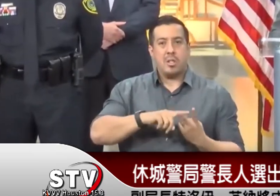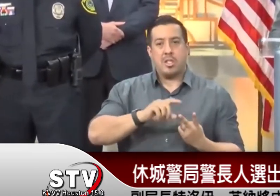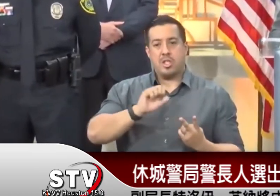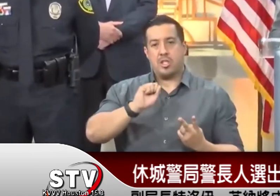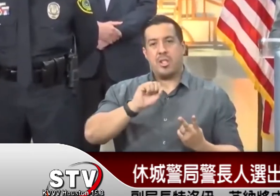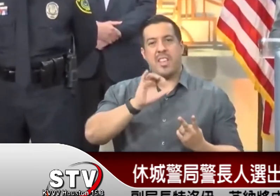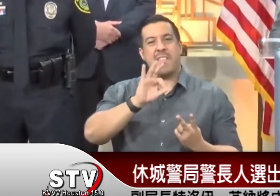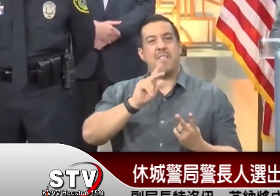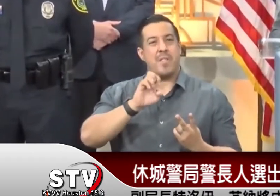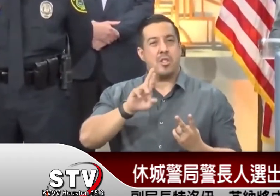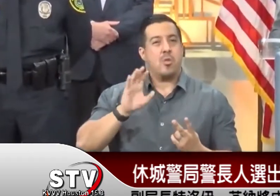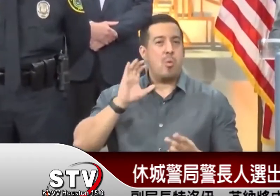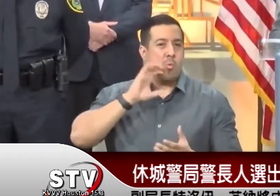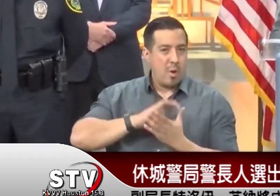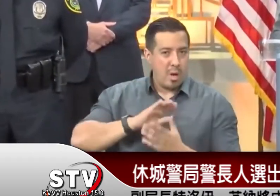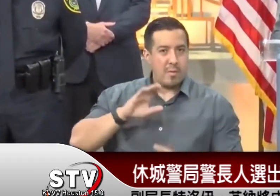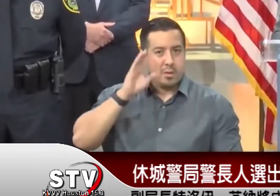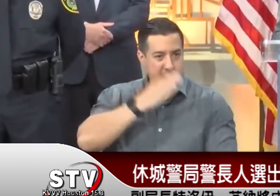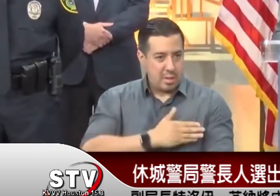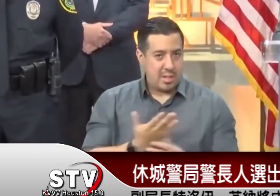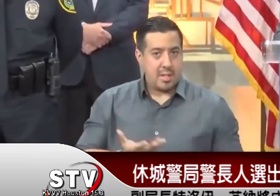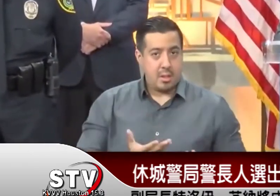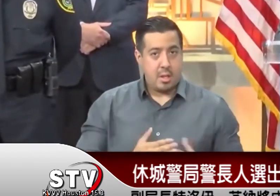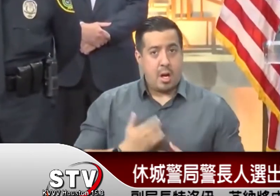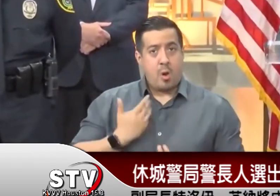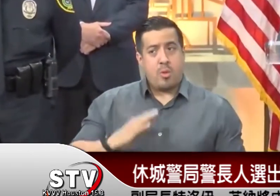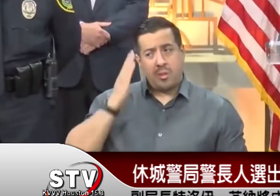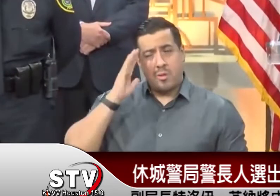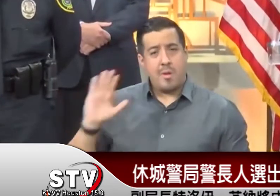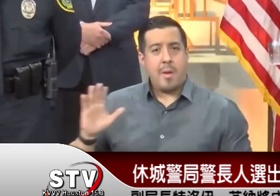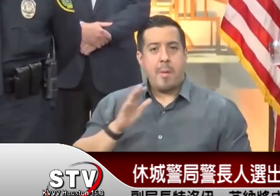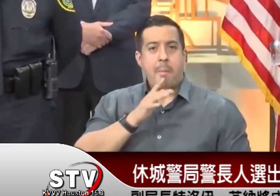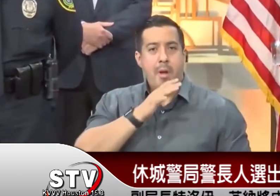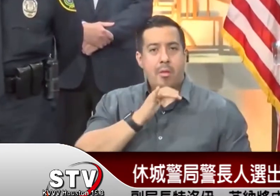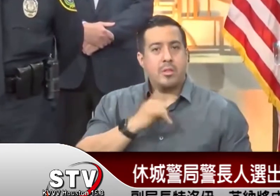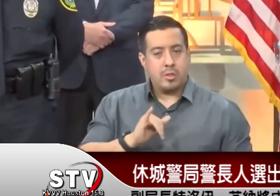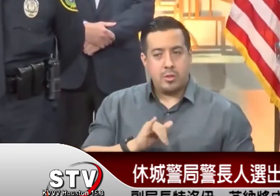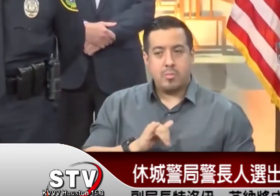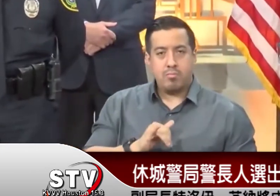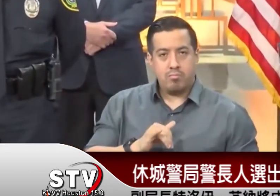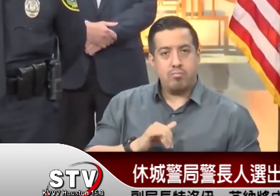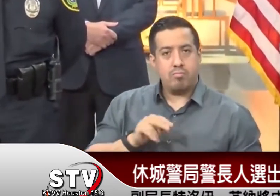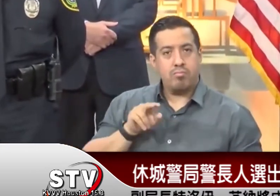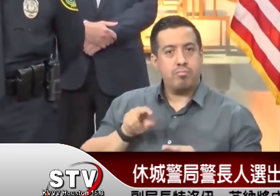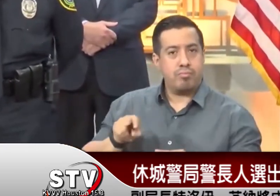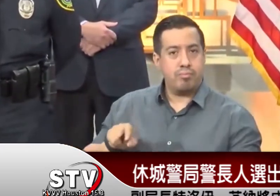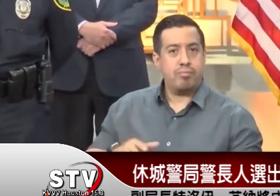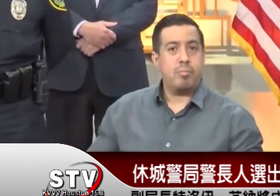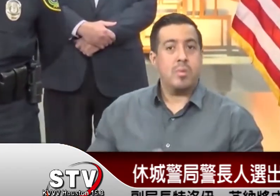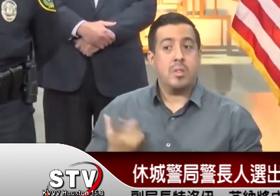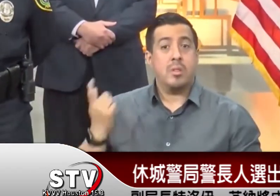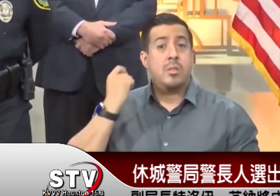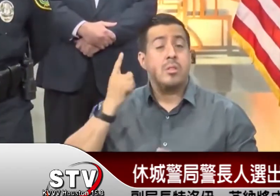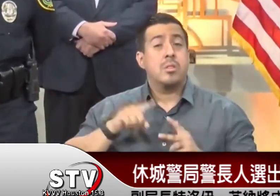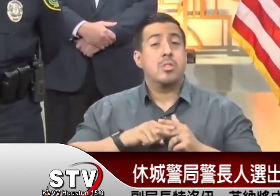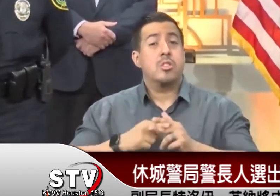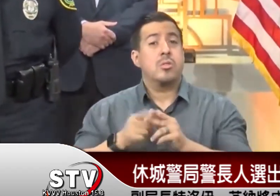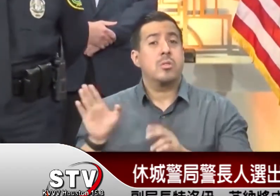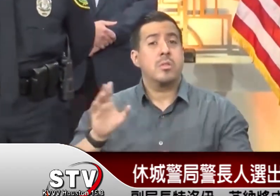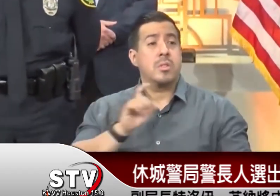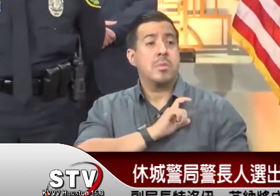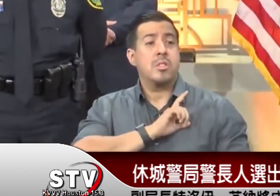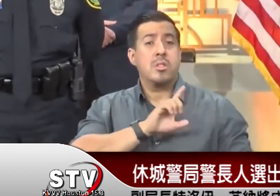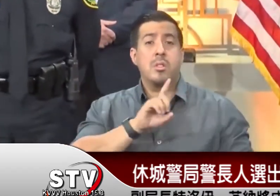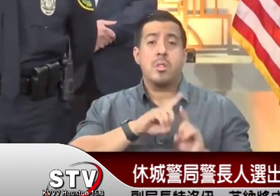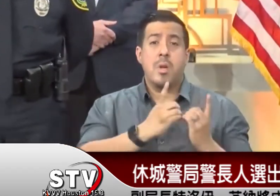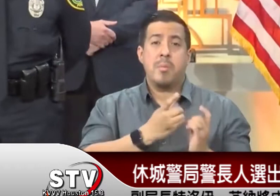纳宣布，休斯顿警察局长非裔副局长芬纳即将成为休斯顿的下一位警察局长。